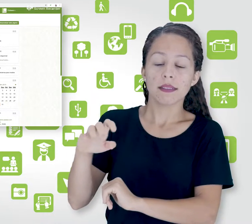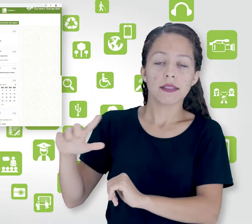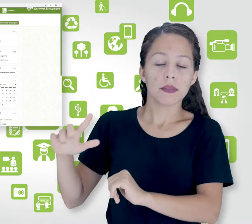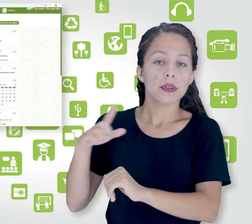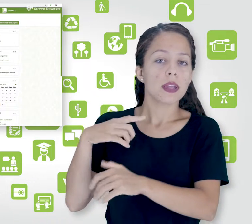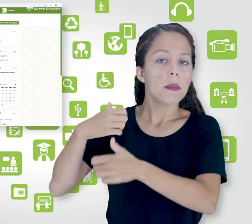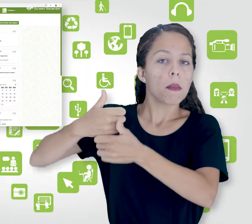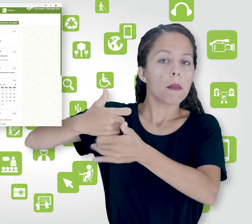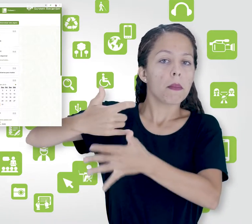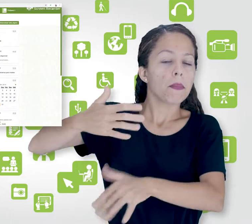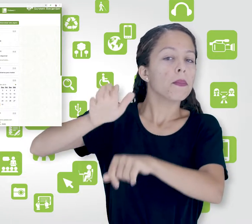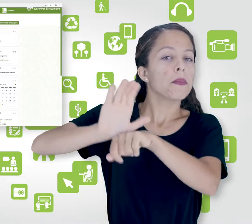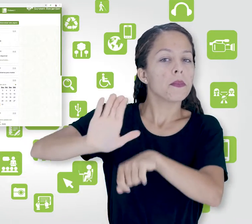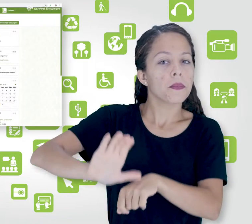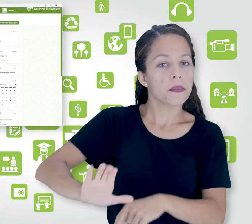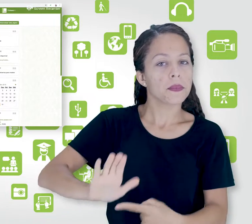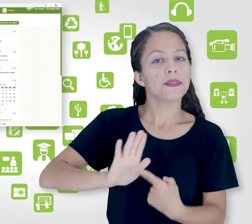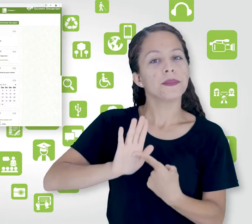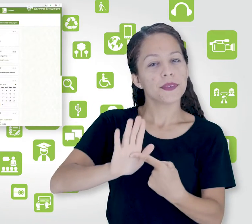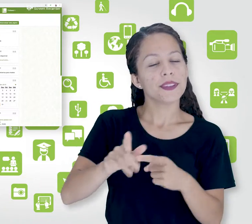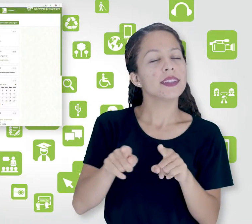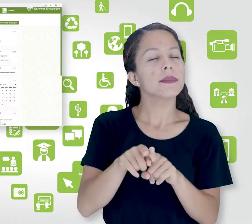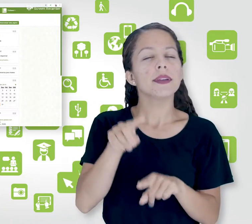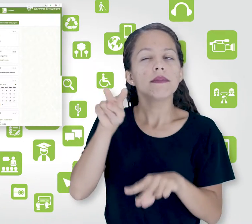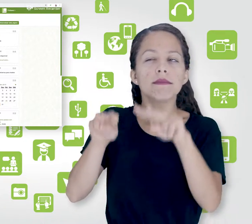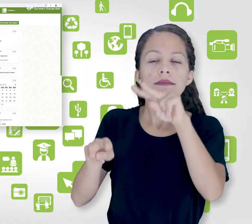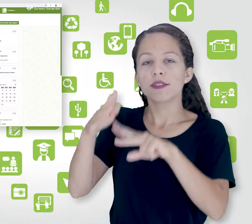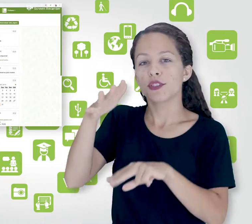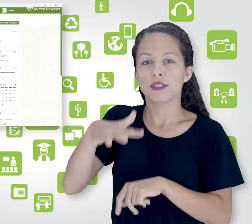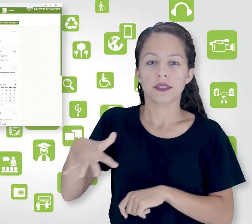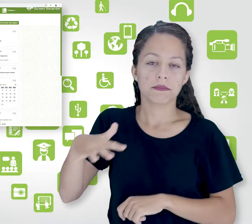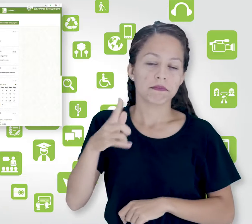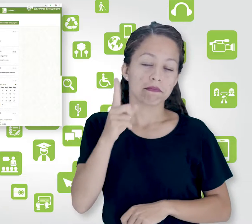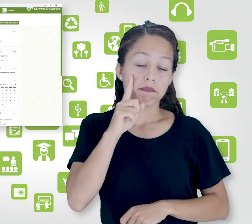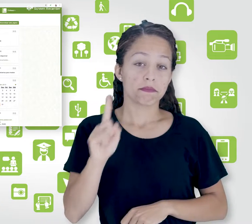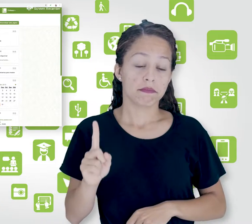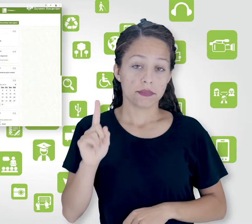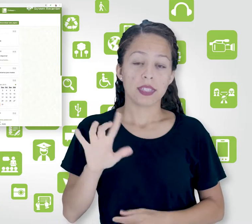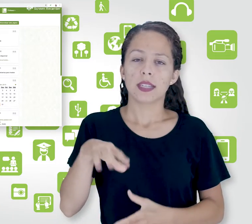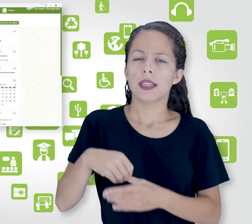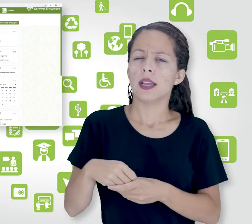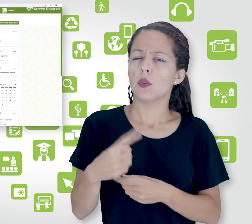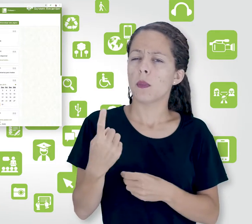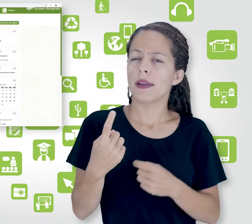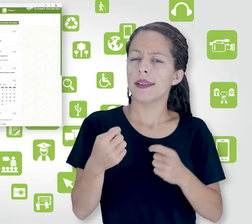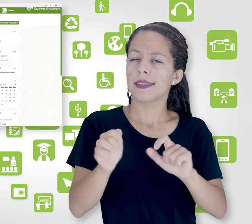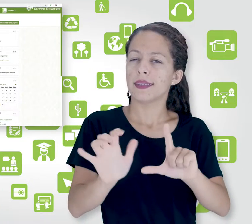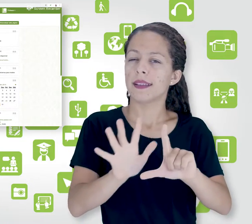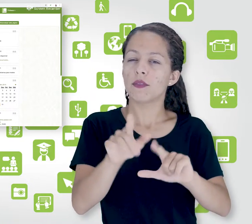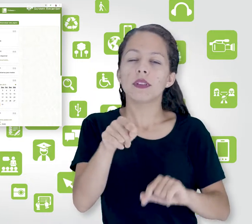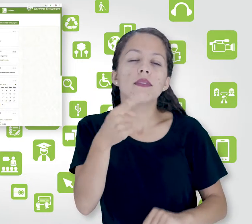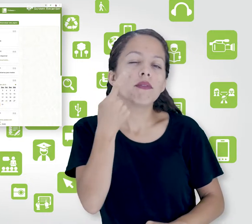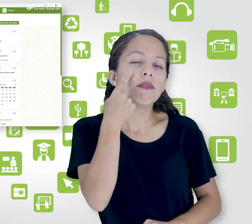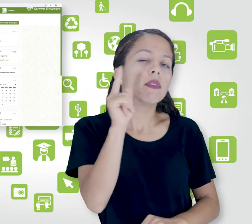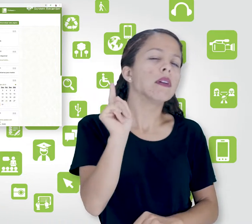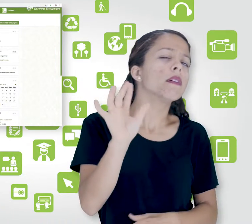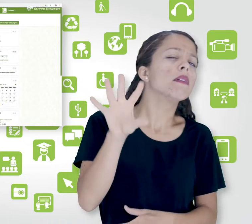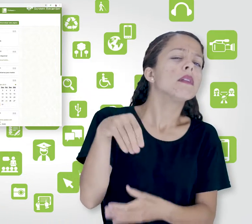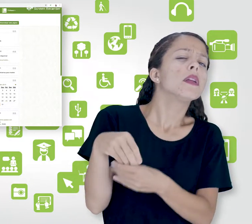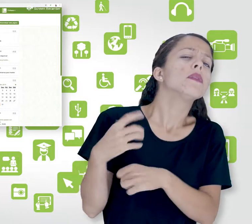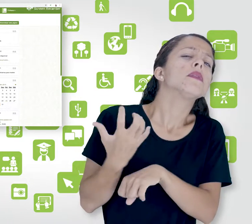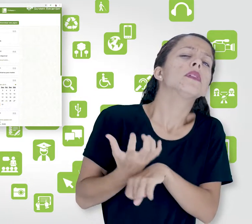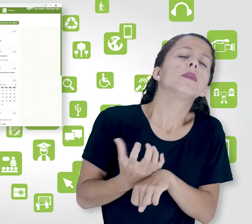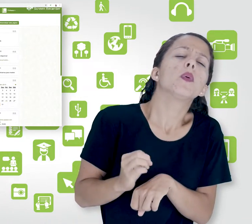no painel Você também tem a listagem dos cursos e uma visão geral tá certo então vamos acessar aqui uma dessas salas